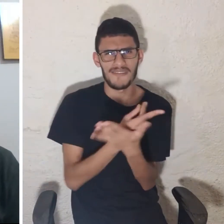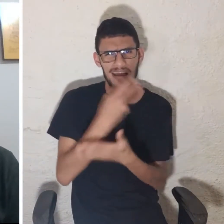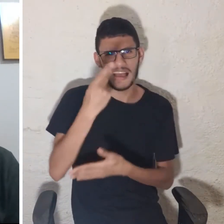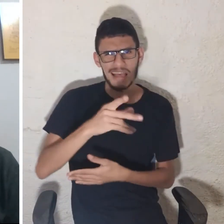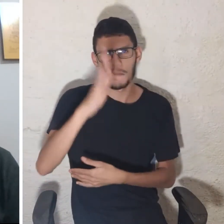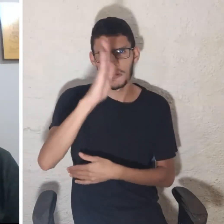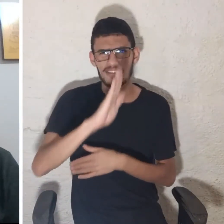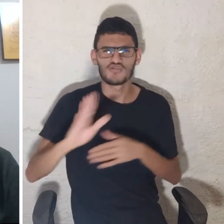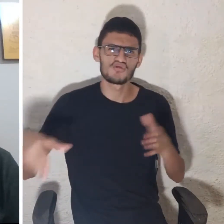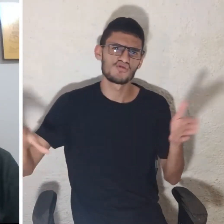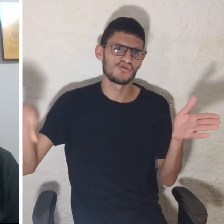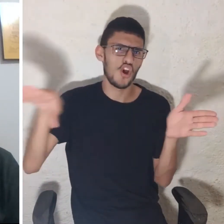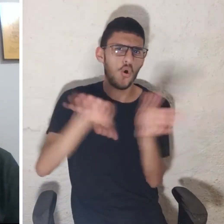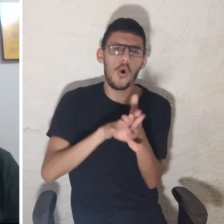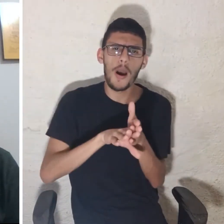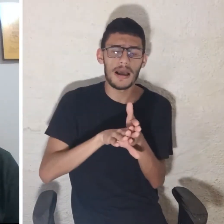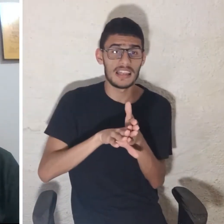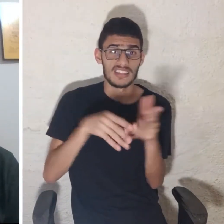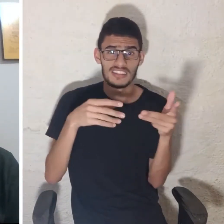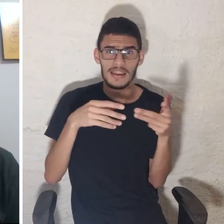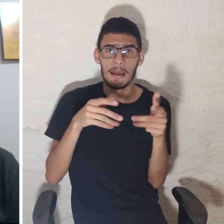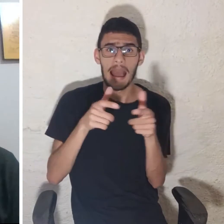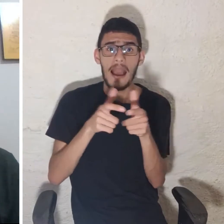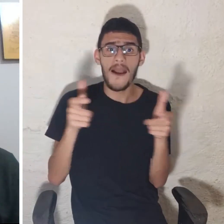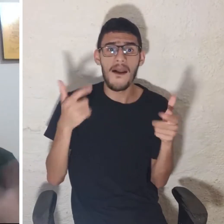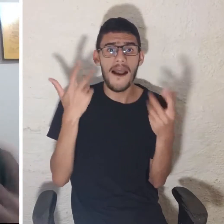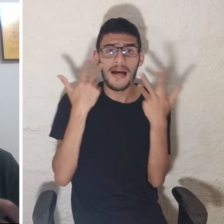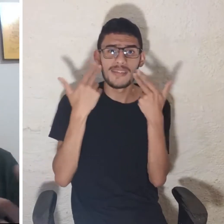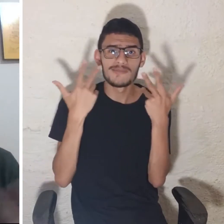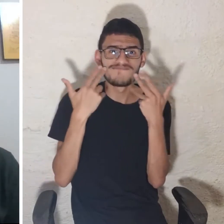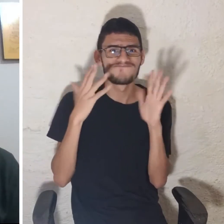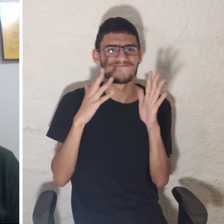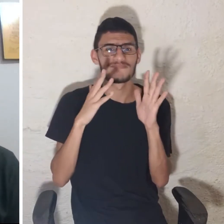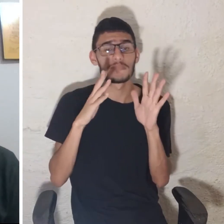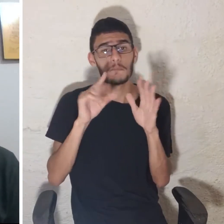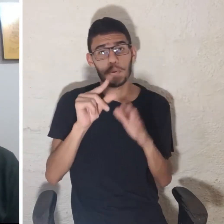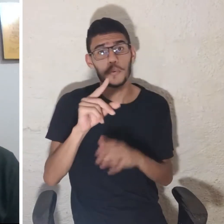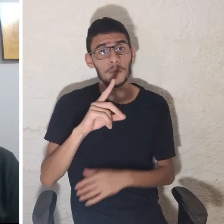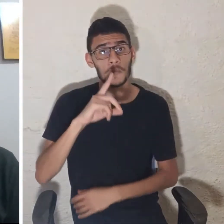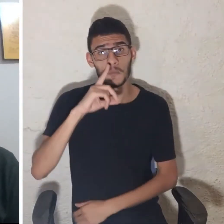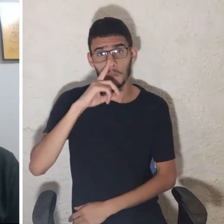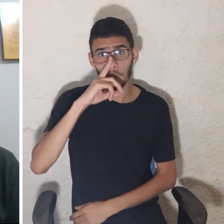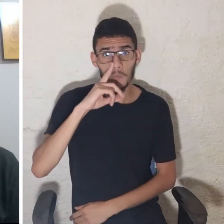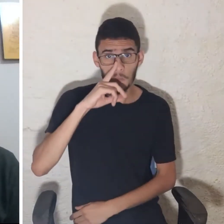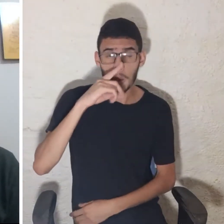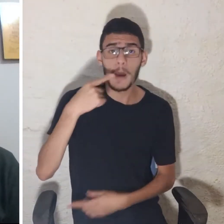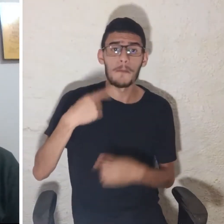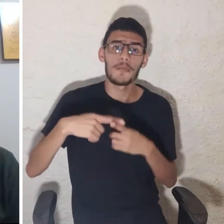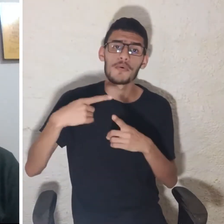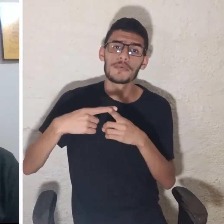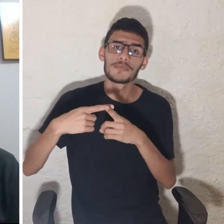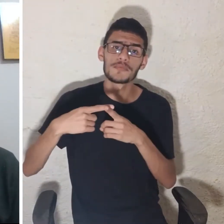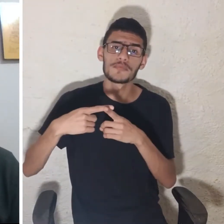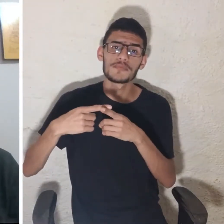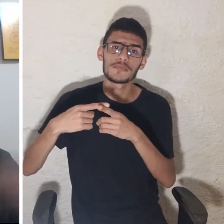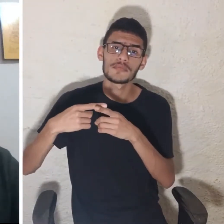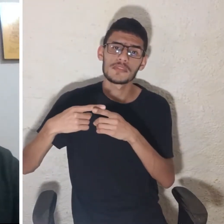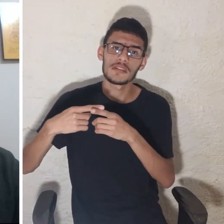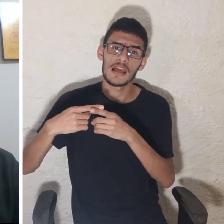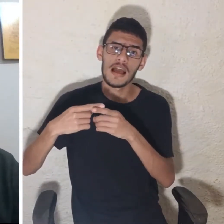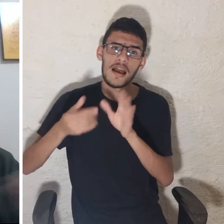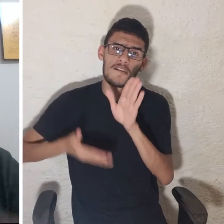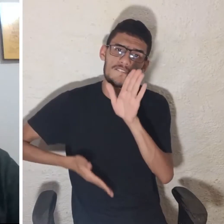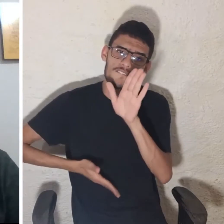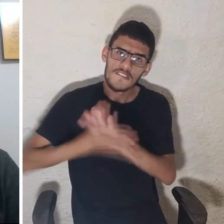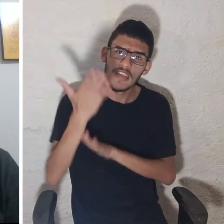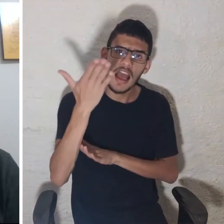parar aqui no Brasil? Isso não era uma coisa muito comum, né? Na verdade, era uma coisa até arriscada. A gente lembrar que as viagens, né, a viagem de